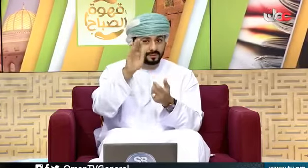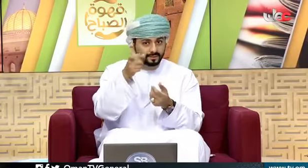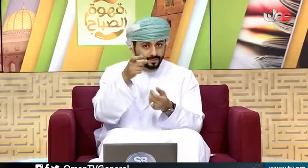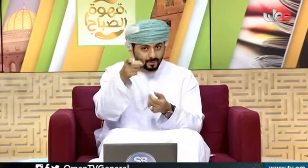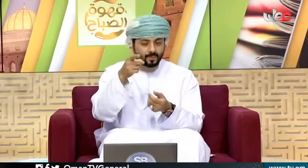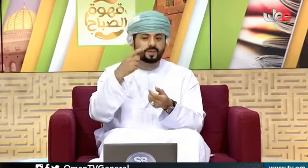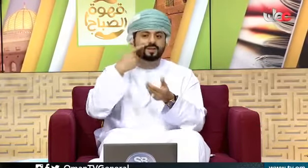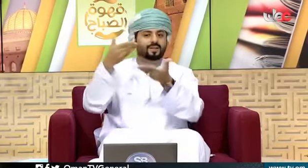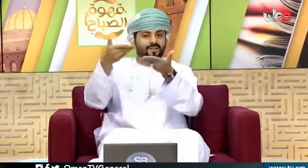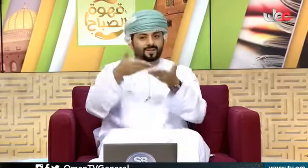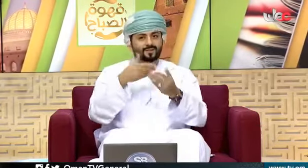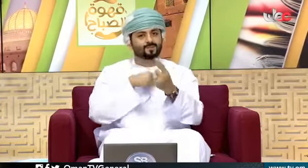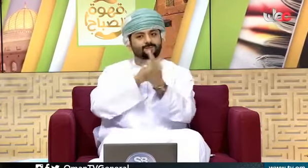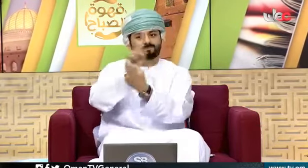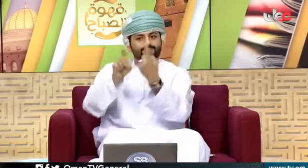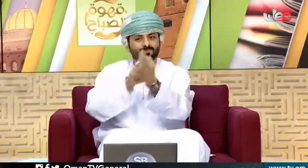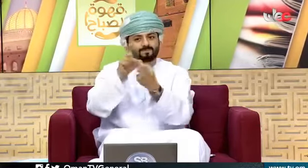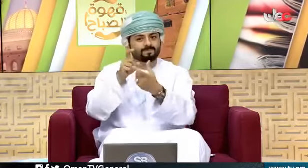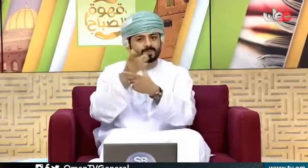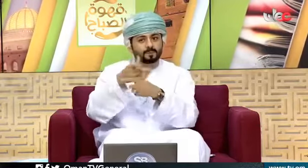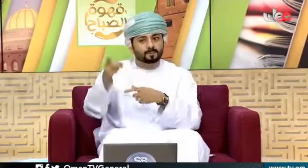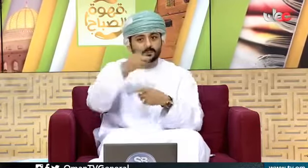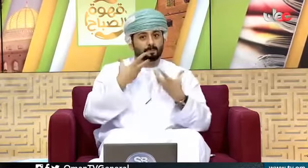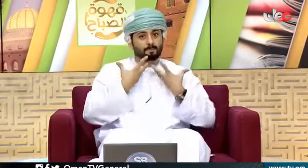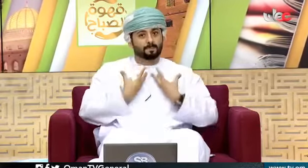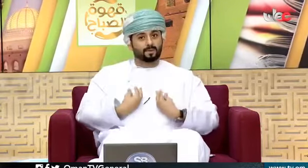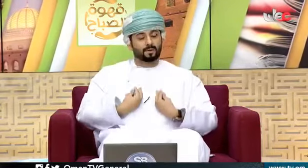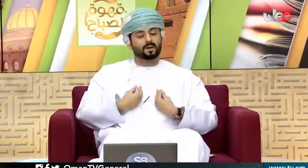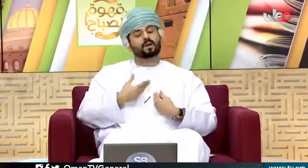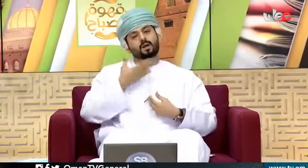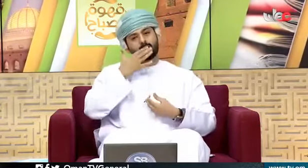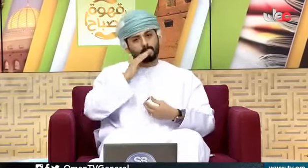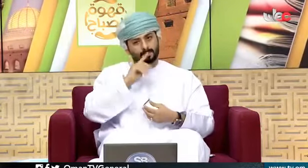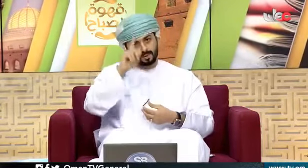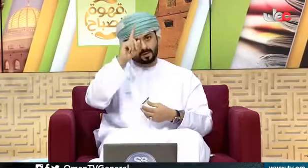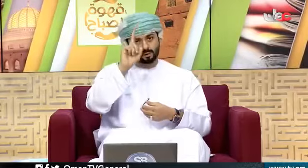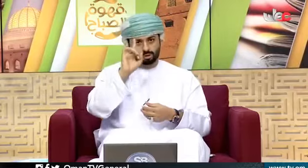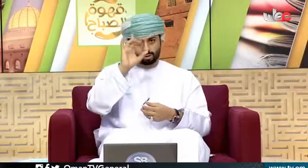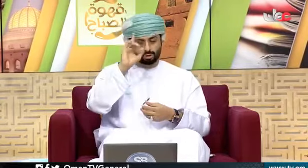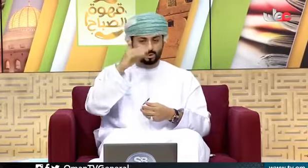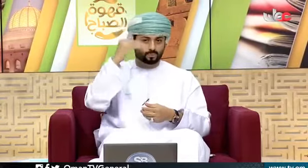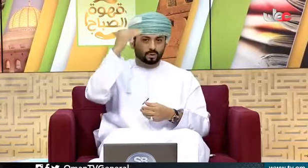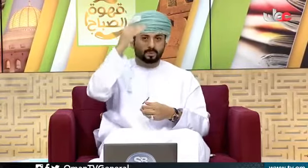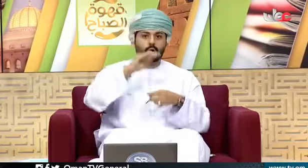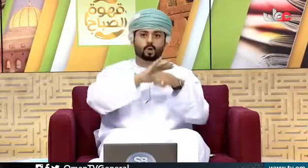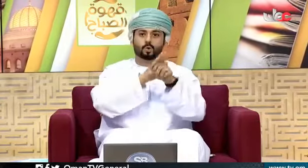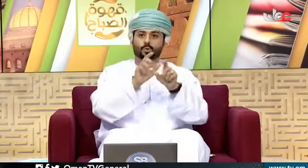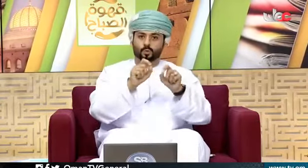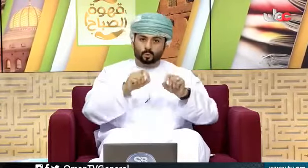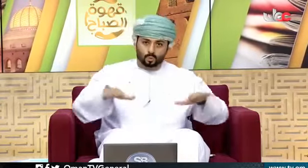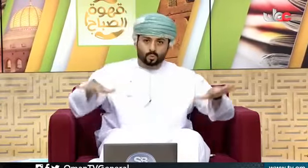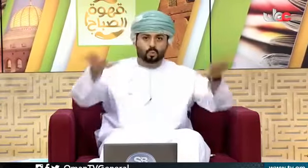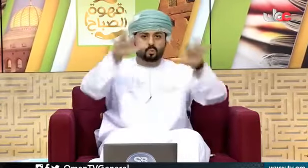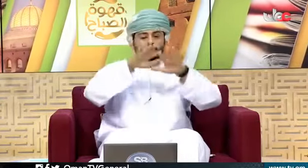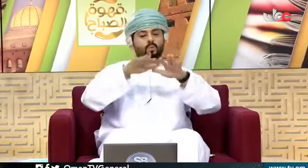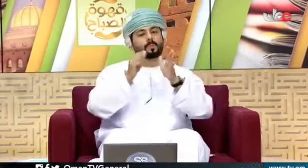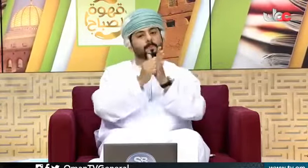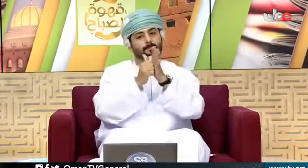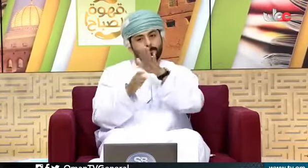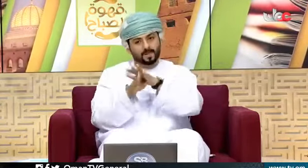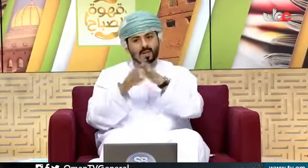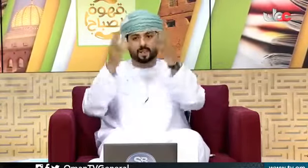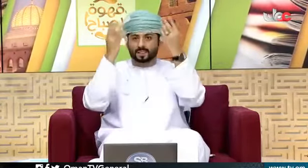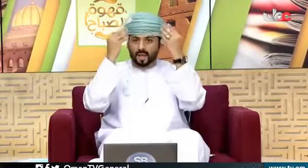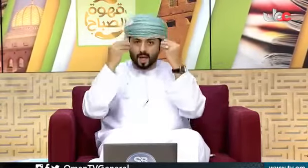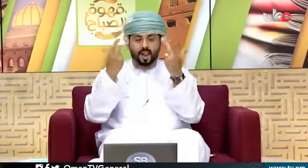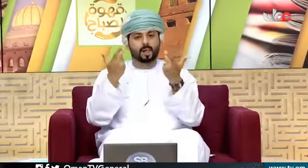تحديات تتعلق بهذه التقنية، هل هو يعني مرتاح بهذه التقنية من خلال وجوده